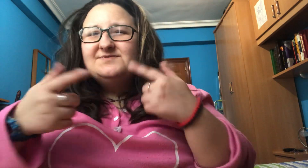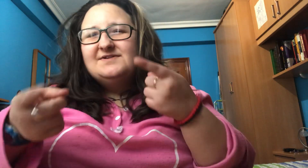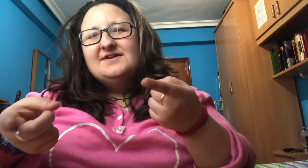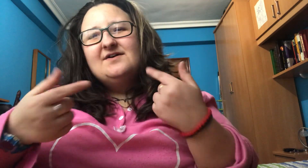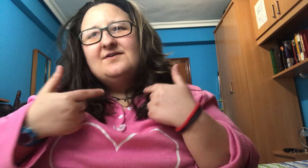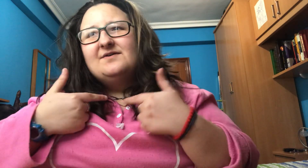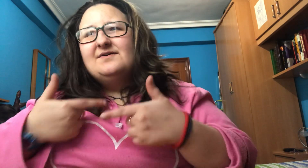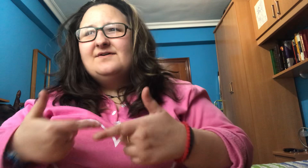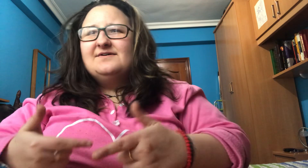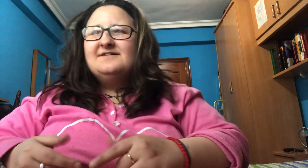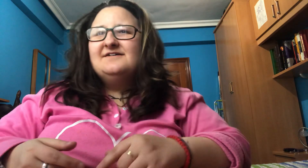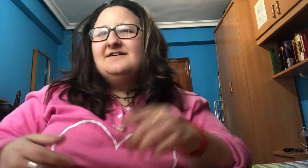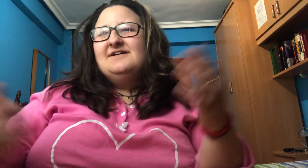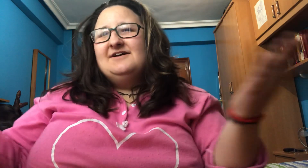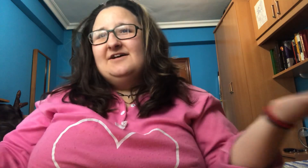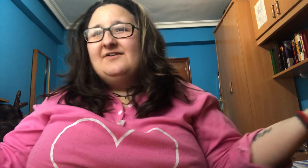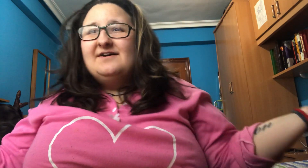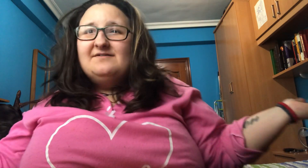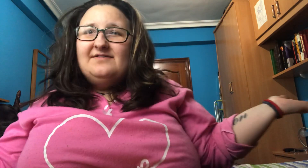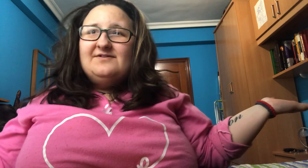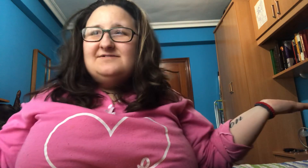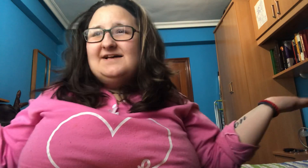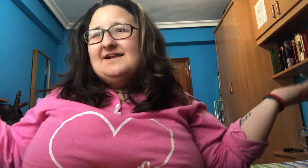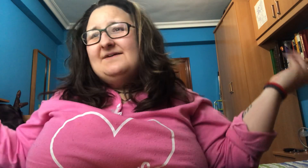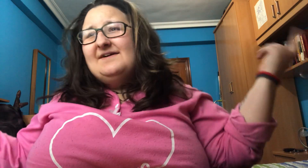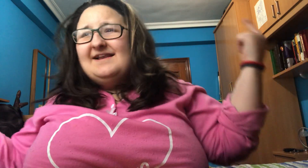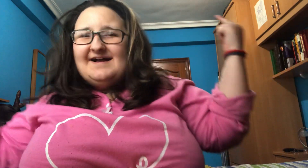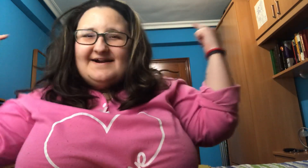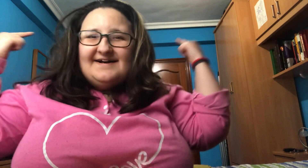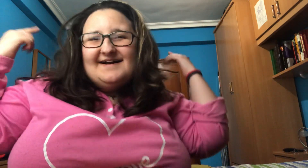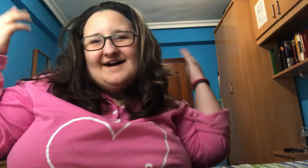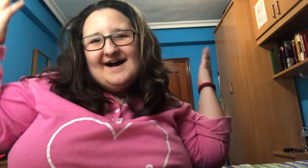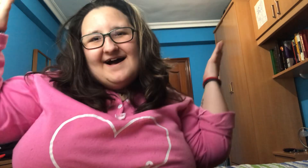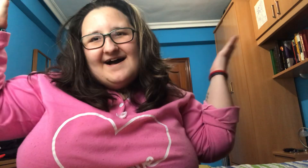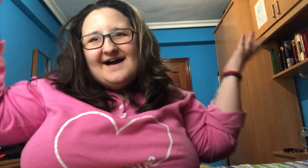y yo. Y ahora cuando salgo a bailar,